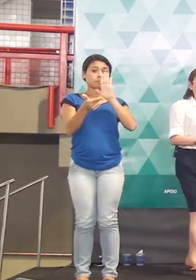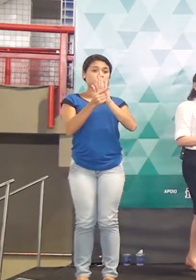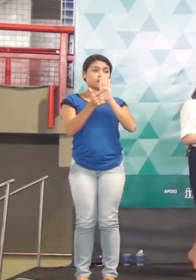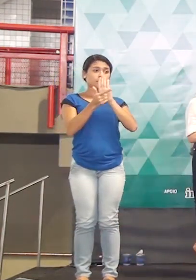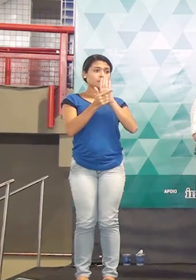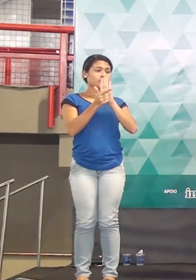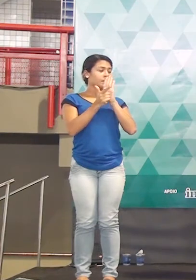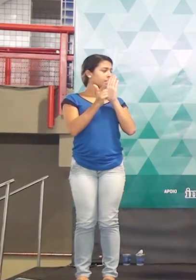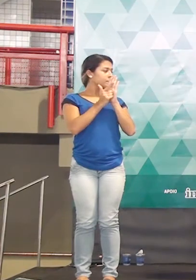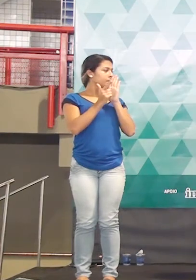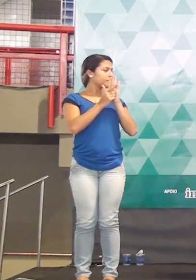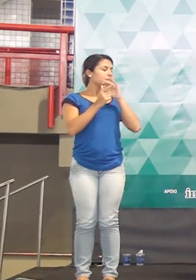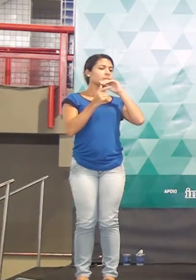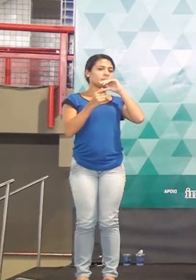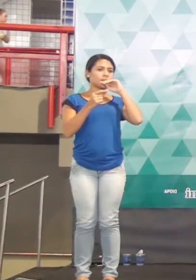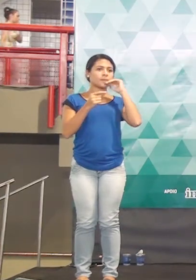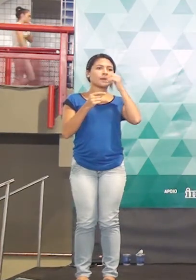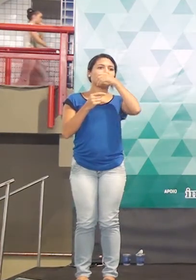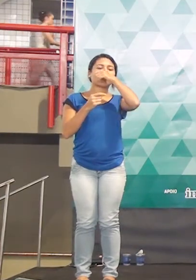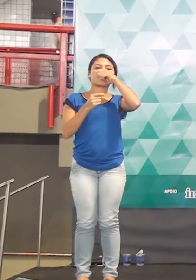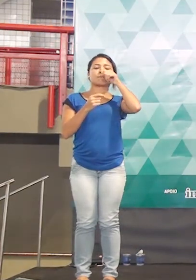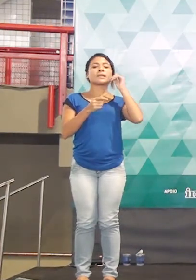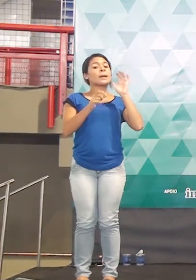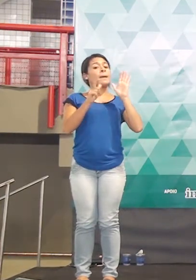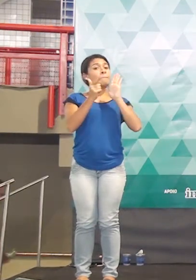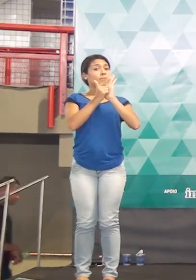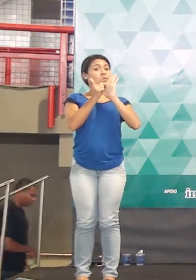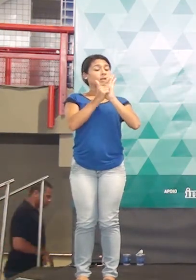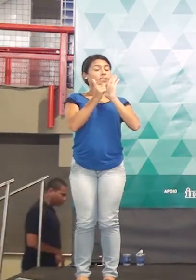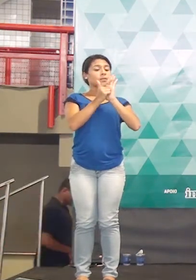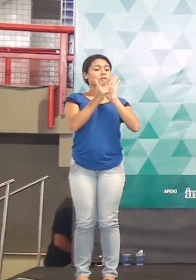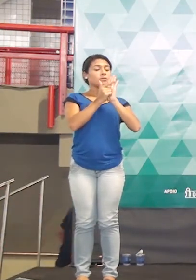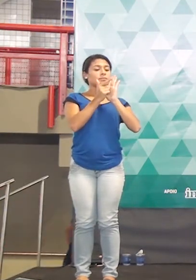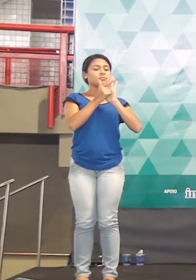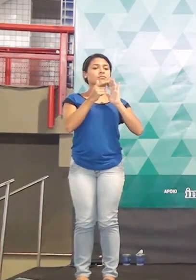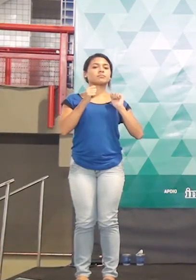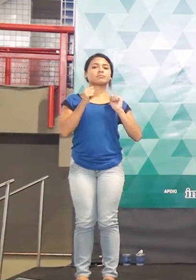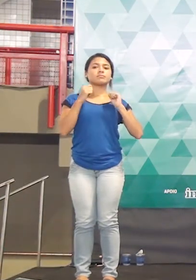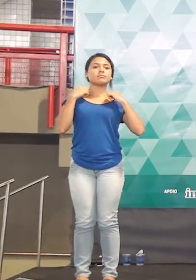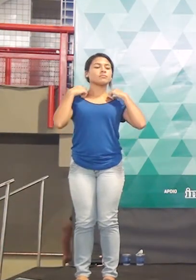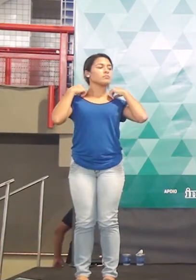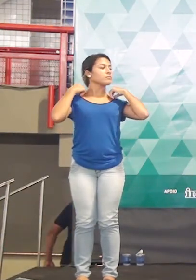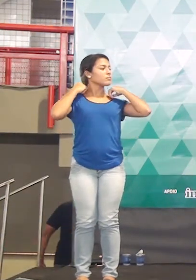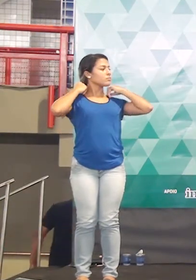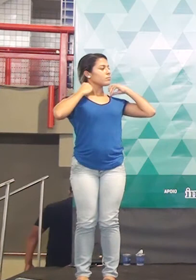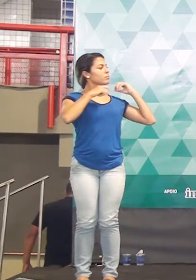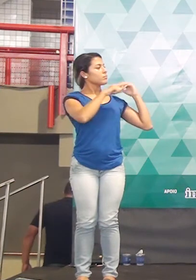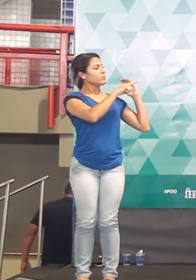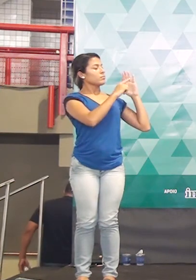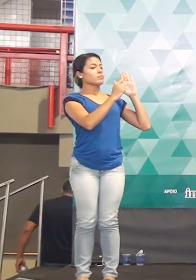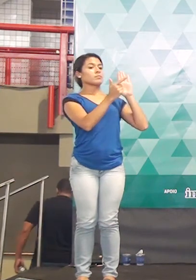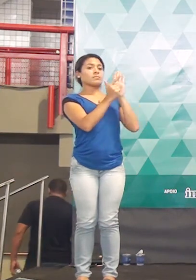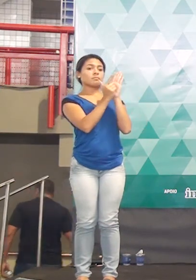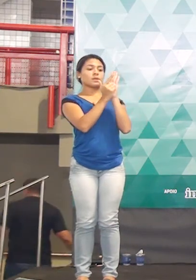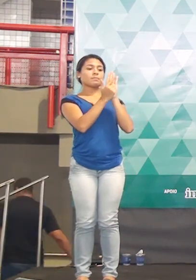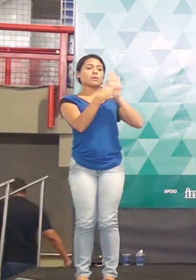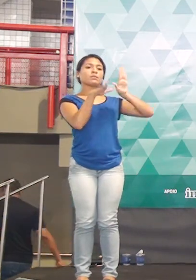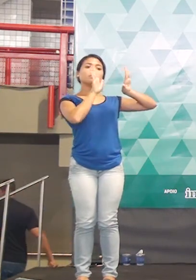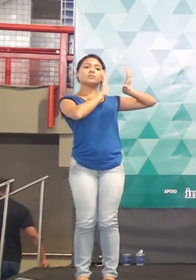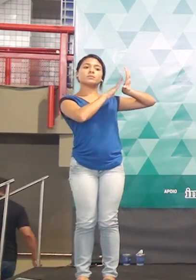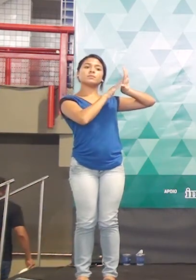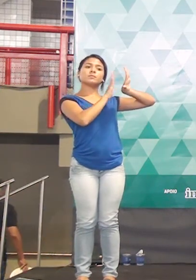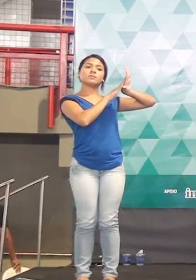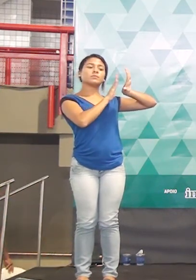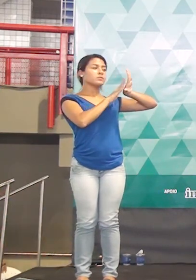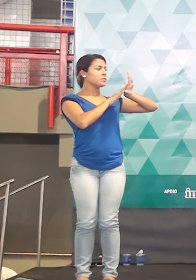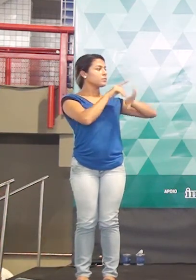inclusive aqui no Academia Enem, você vai pegar uma folha, tá? Tem aqui atrás, são essas folhas